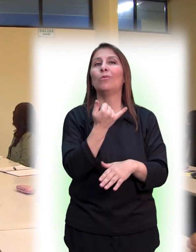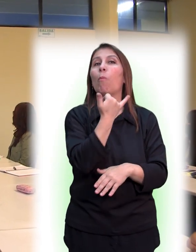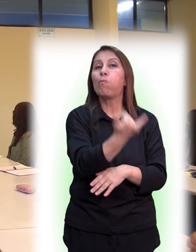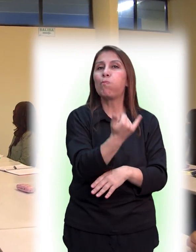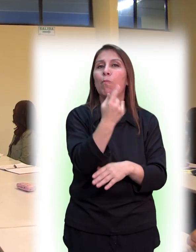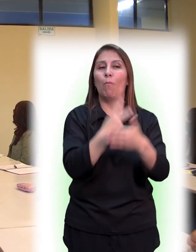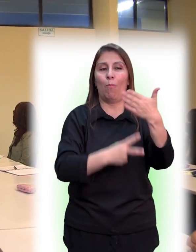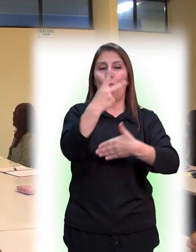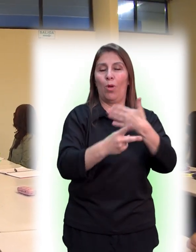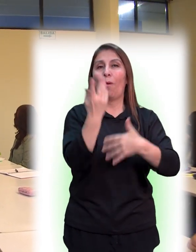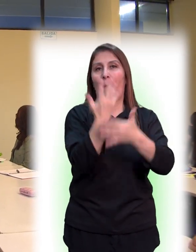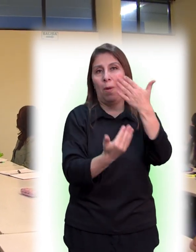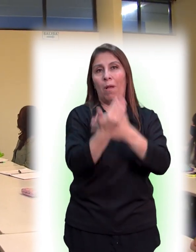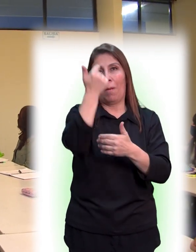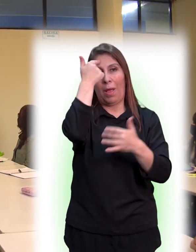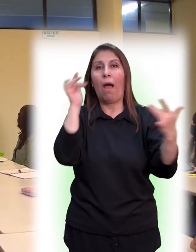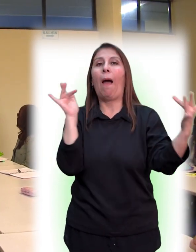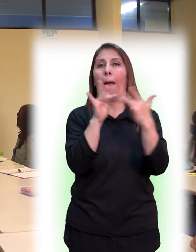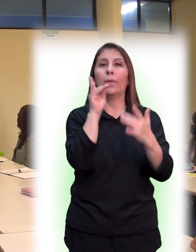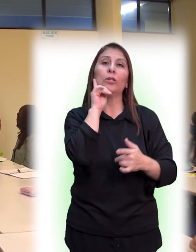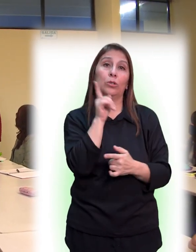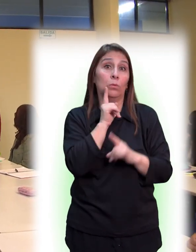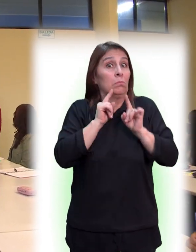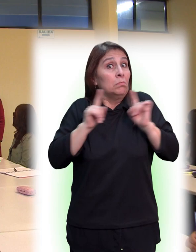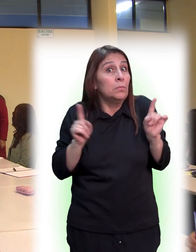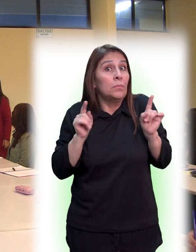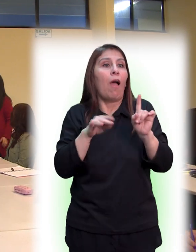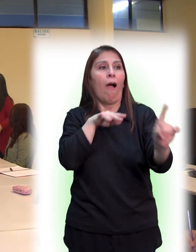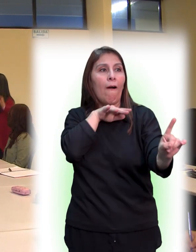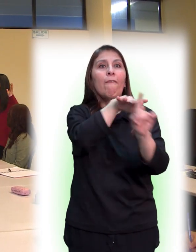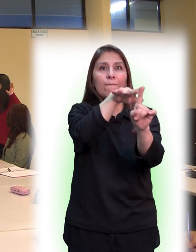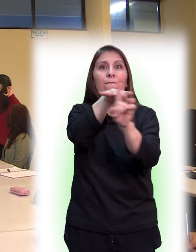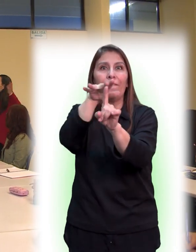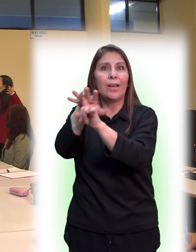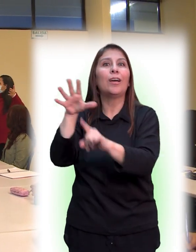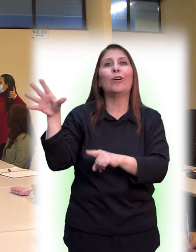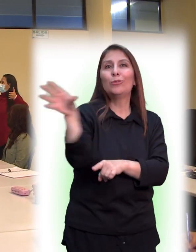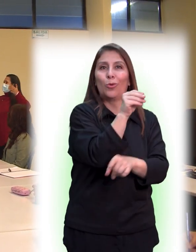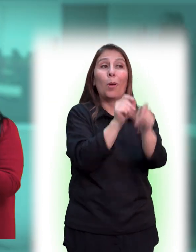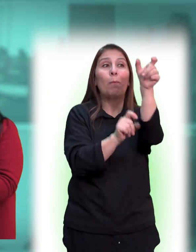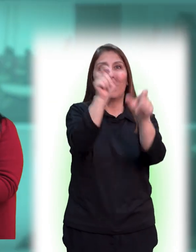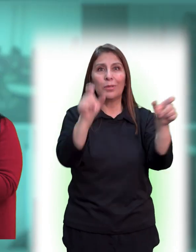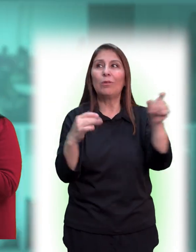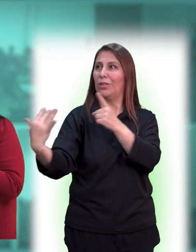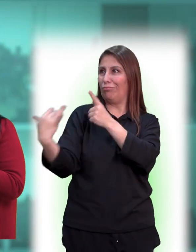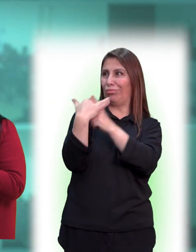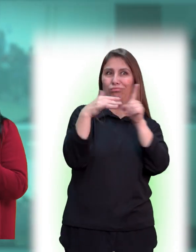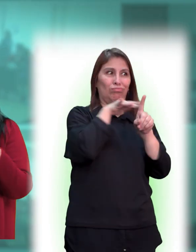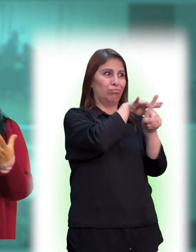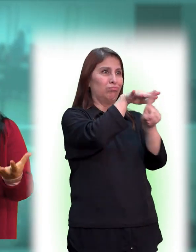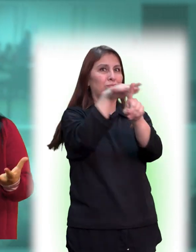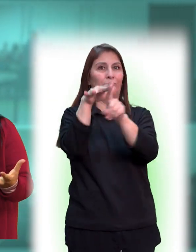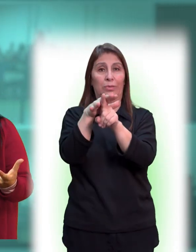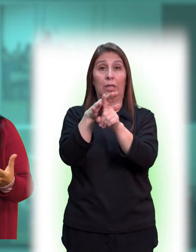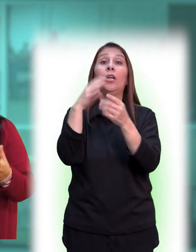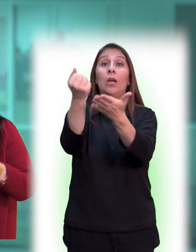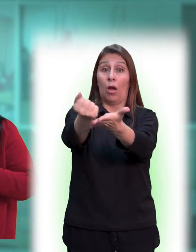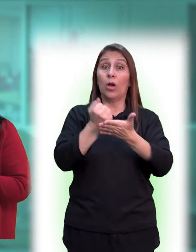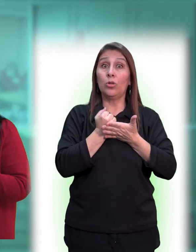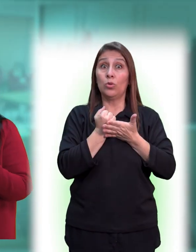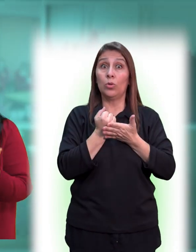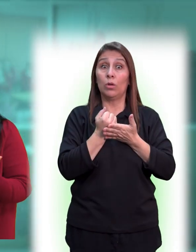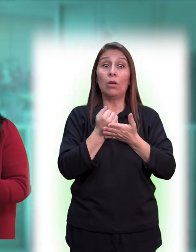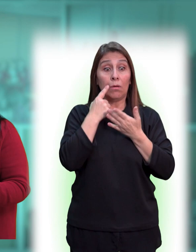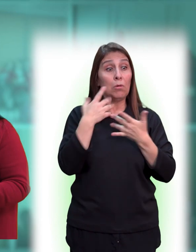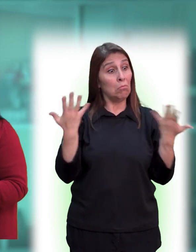pensamiento para los sordos, pero que claramente nos afecta a todos, pero también nos ayuda a todos y